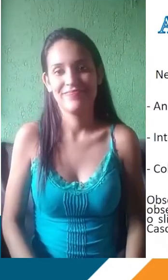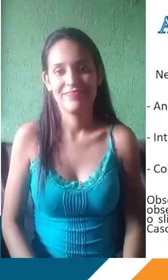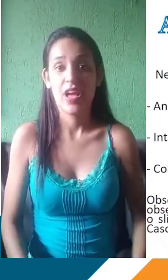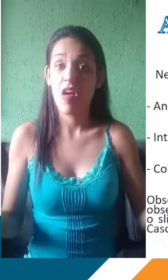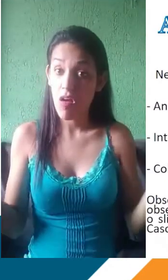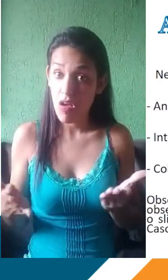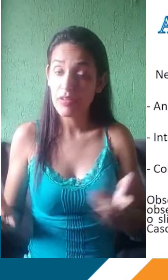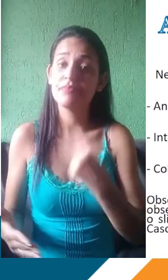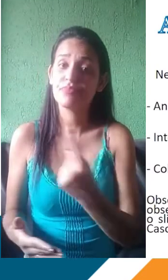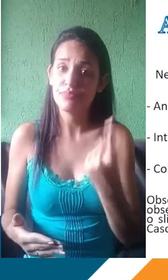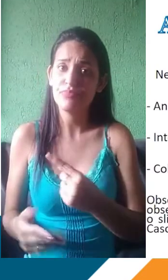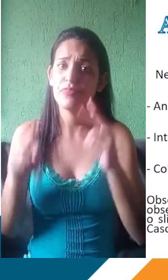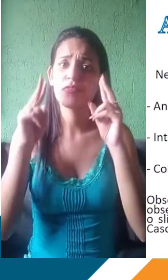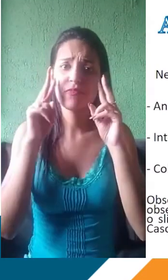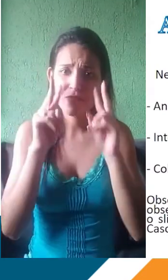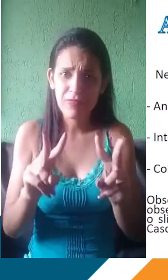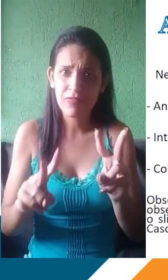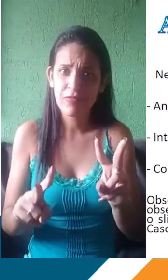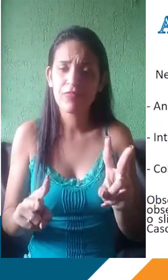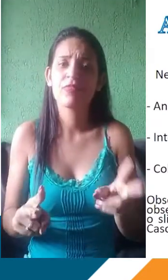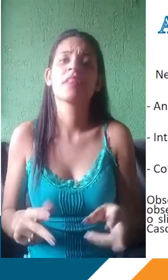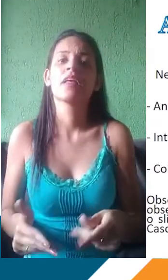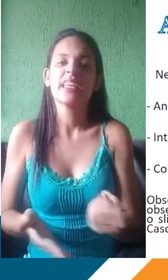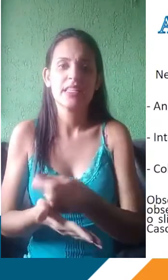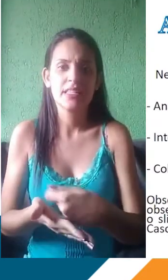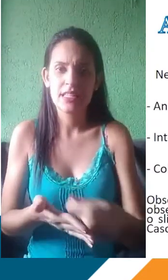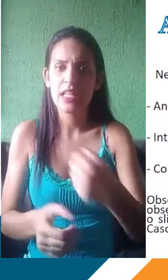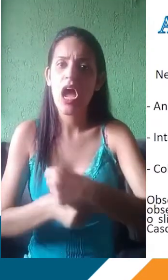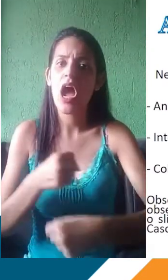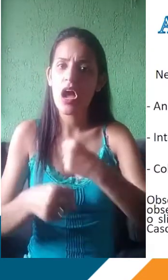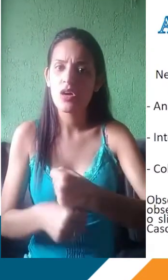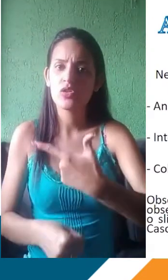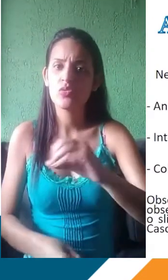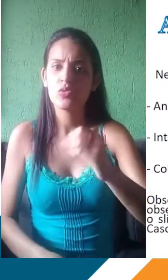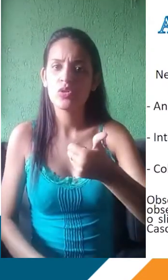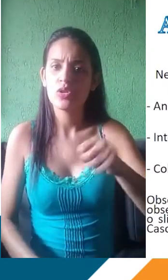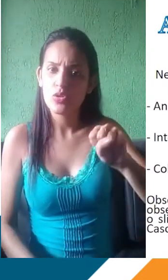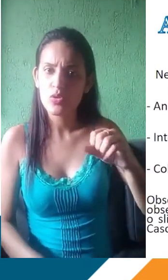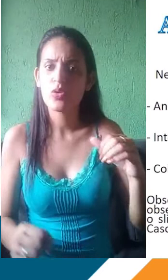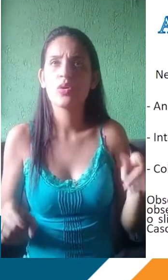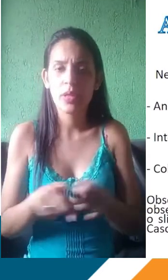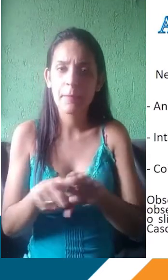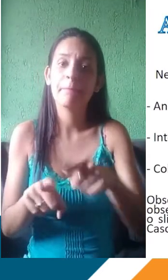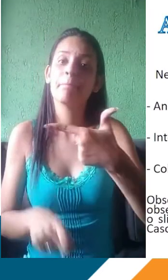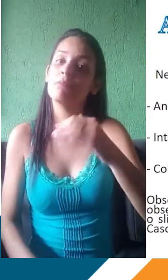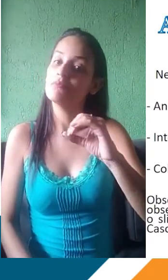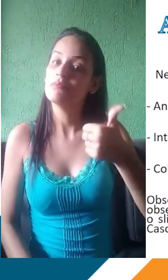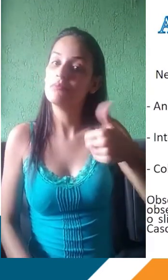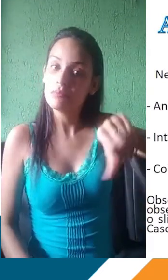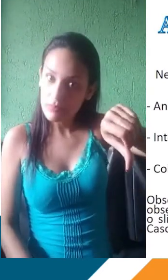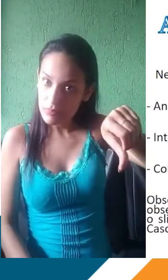questões do Enem, correspondentes aos anos 2018 e 2019, portanto, questões mais atuais,